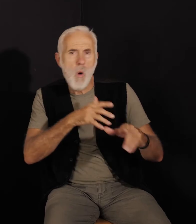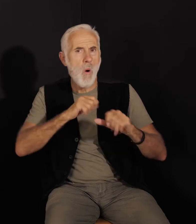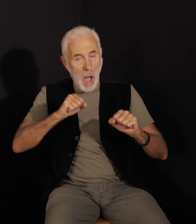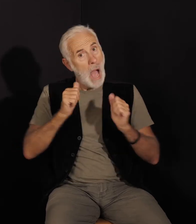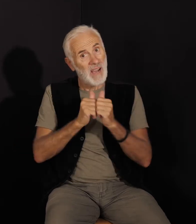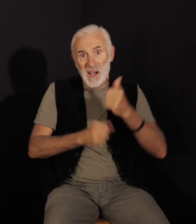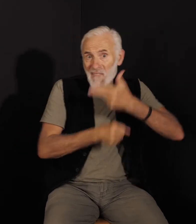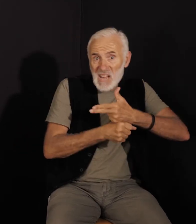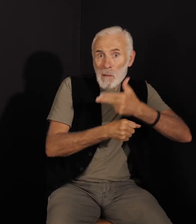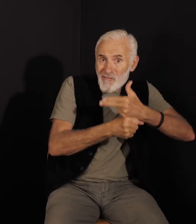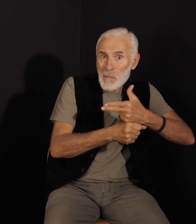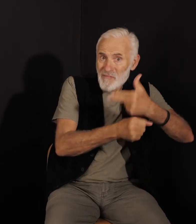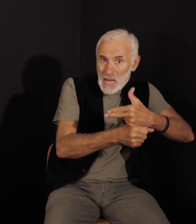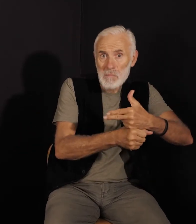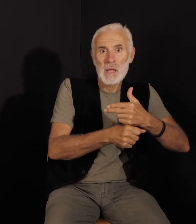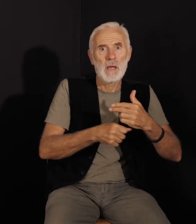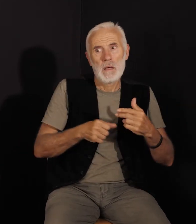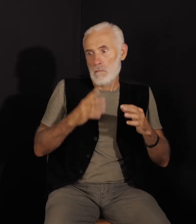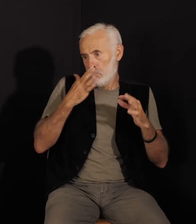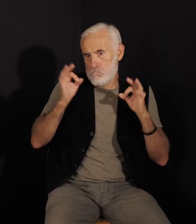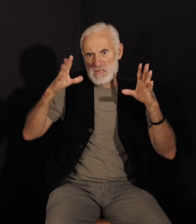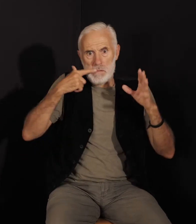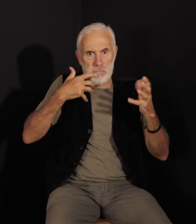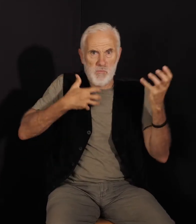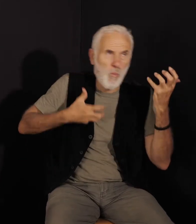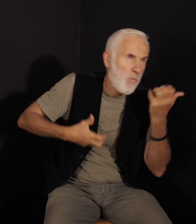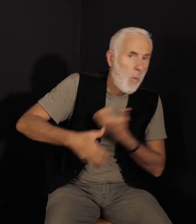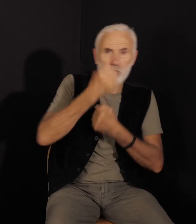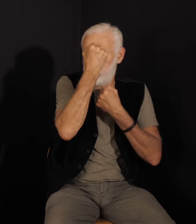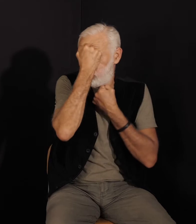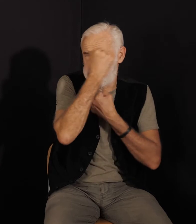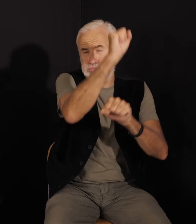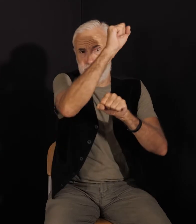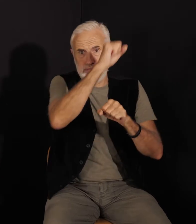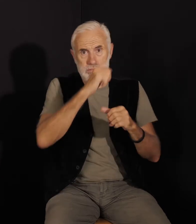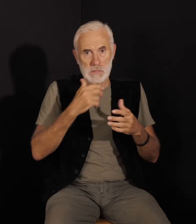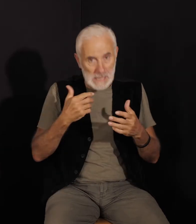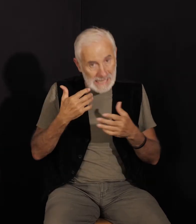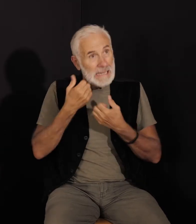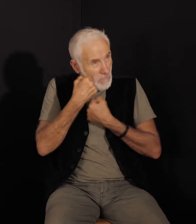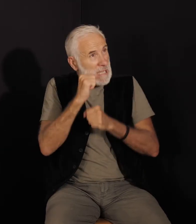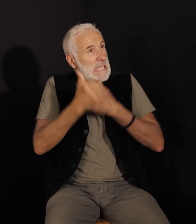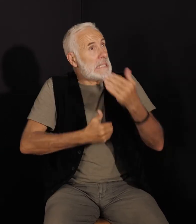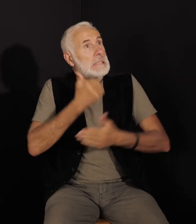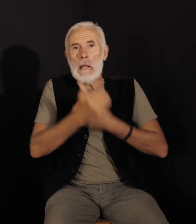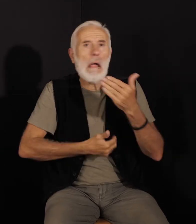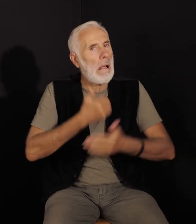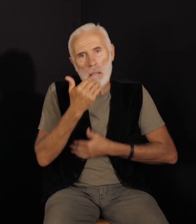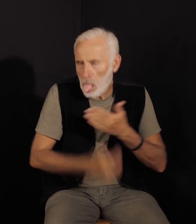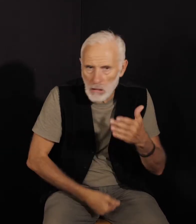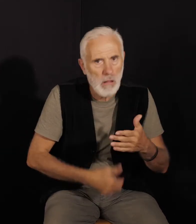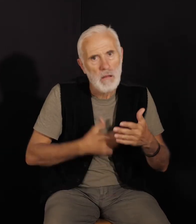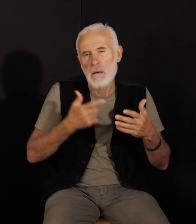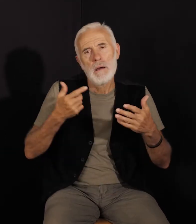C'était une forme de révolution qui ensuite n'a pas abouti et ils ont